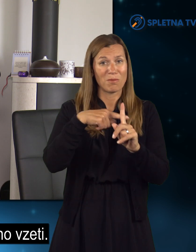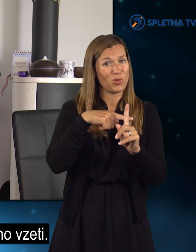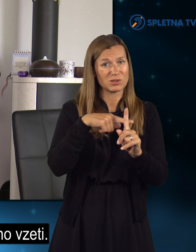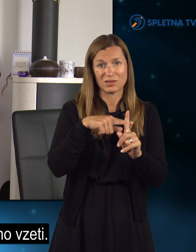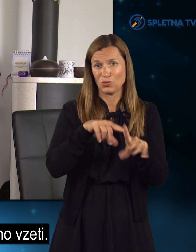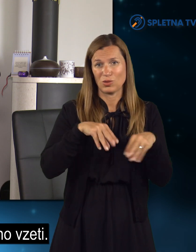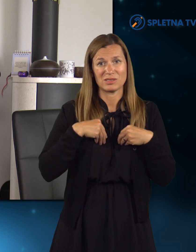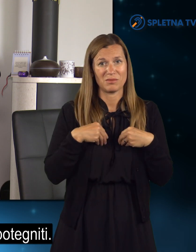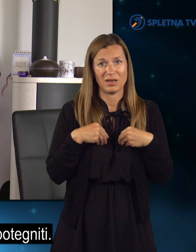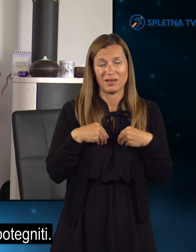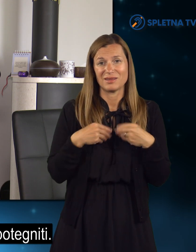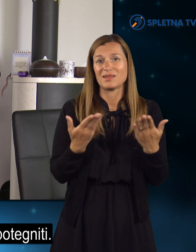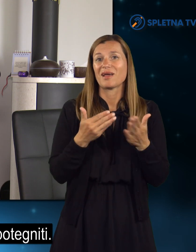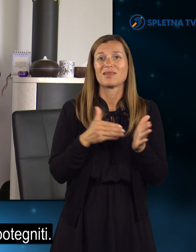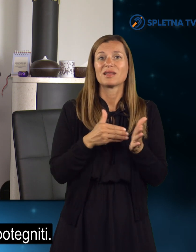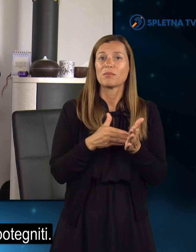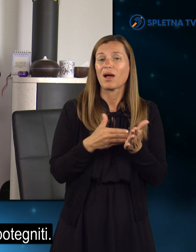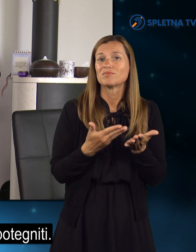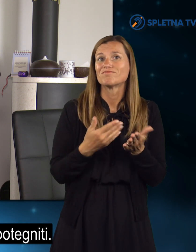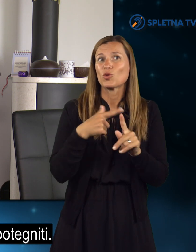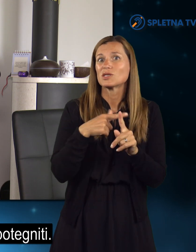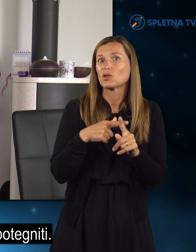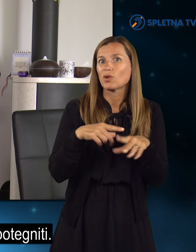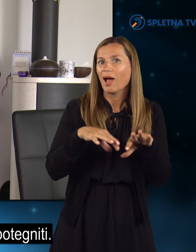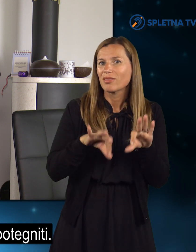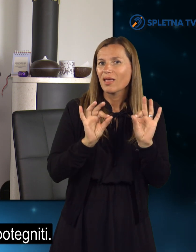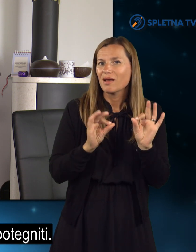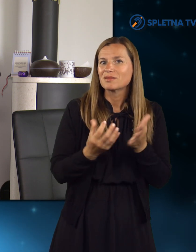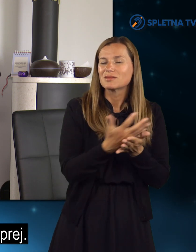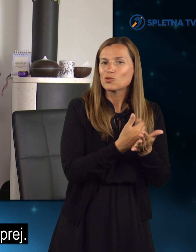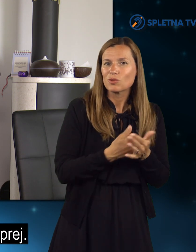vzeti, nekaj iz tega vam potegniti in to.